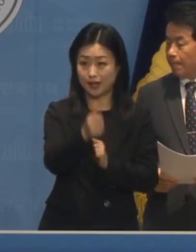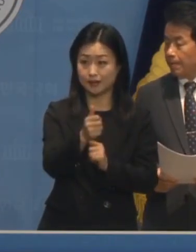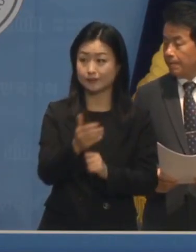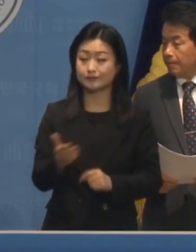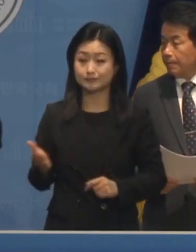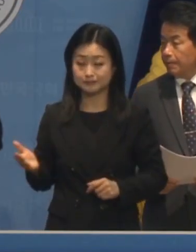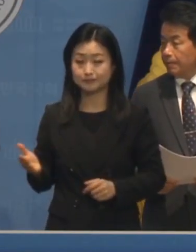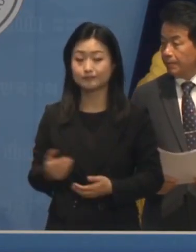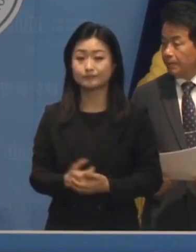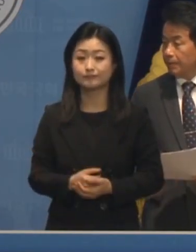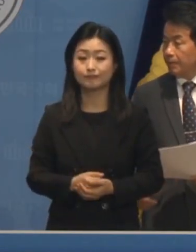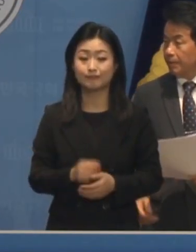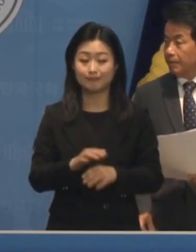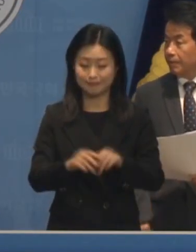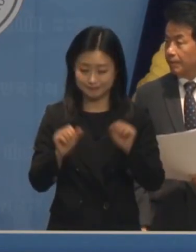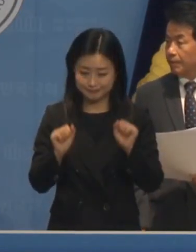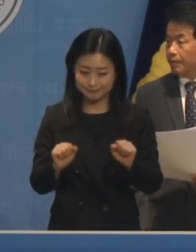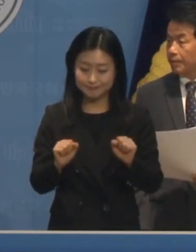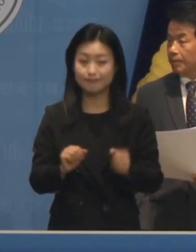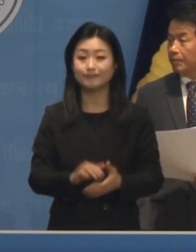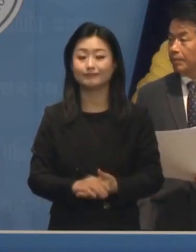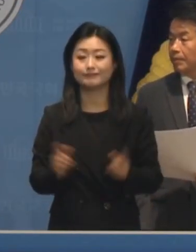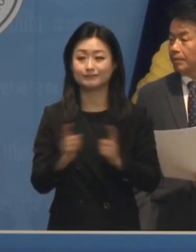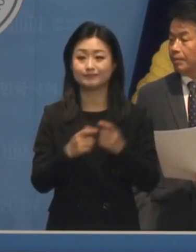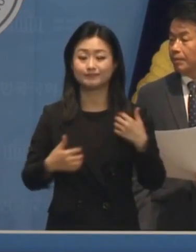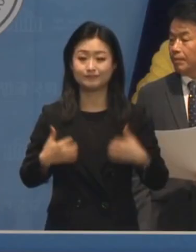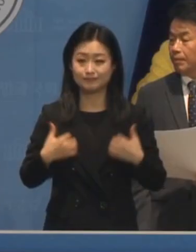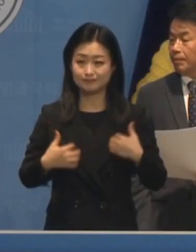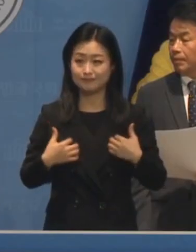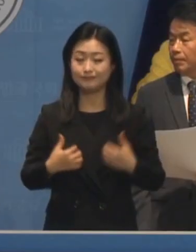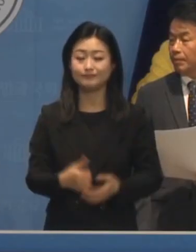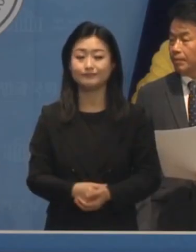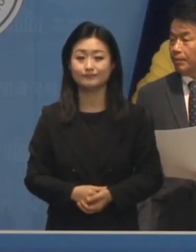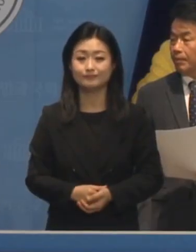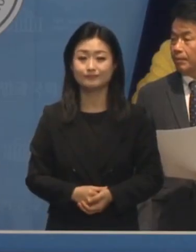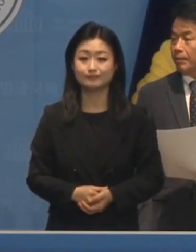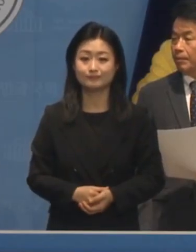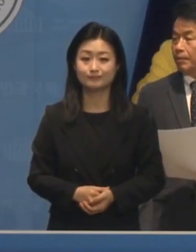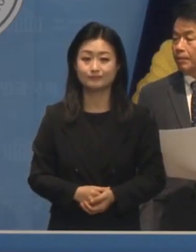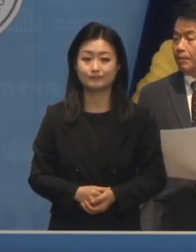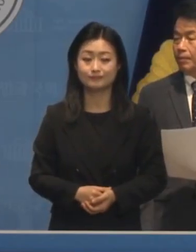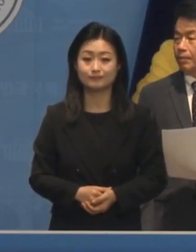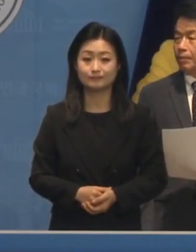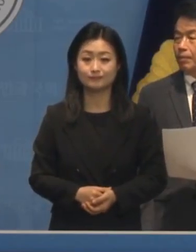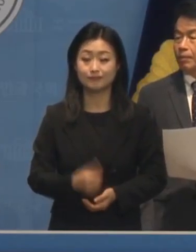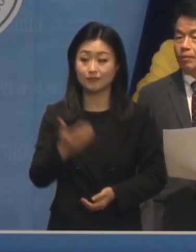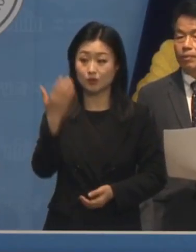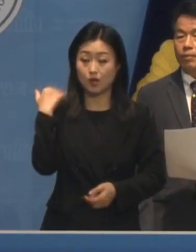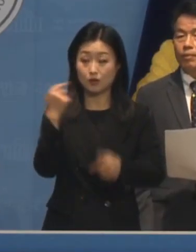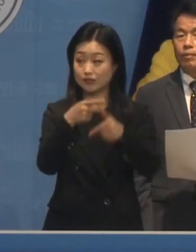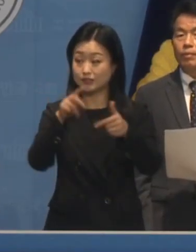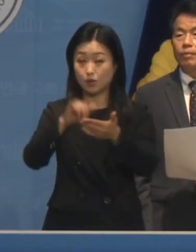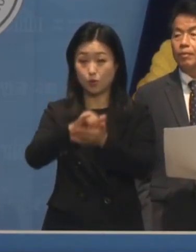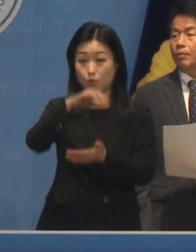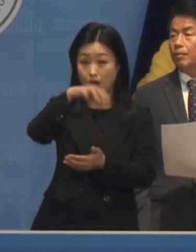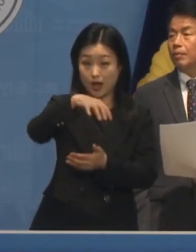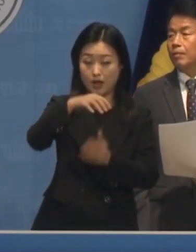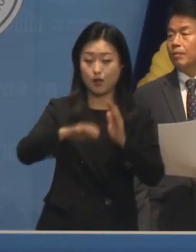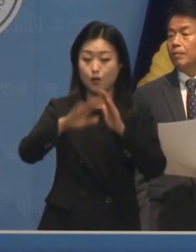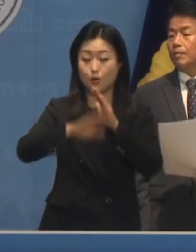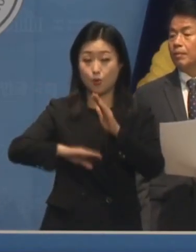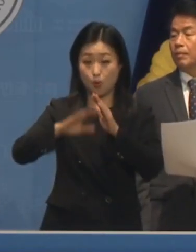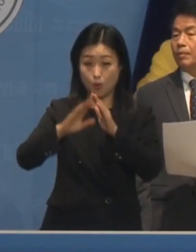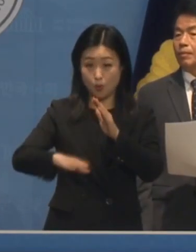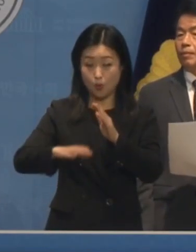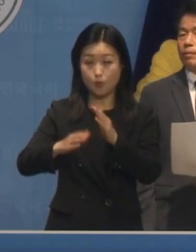하겠습니다네 인사드리겠습니다 인천공항 지역지부 지부장 정석입니다 과거 인천공항은 공공 부분에서 비정규직